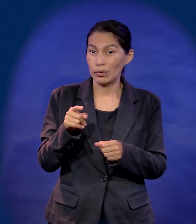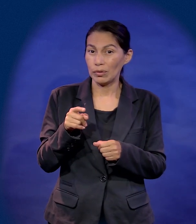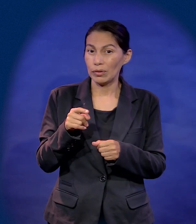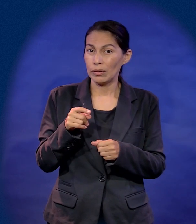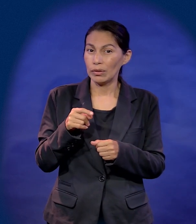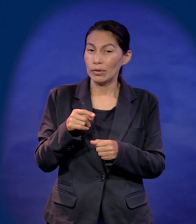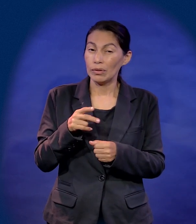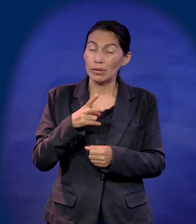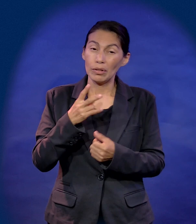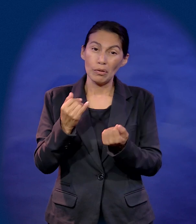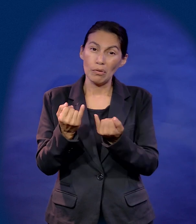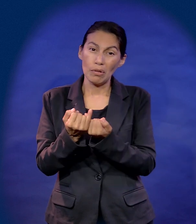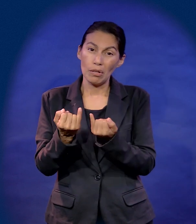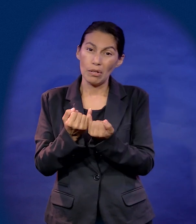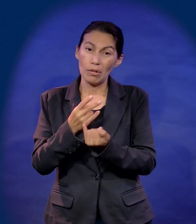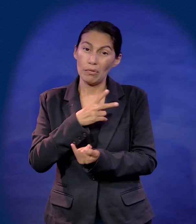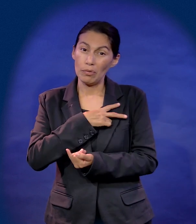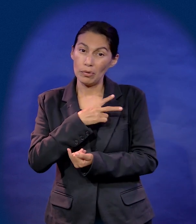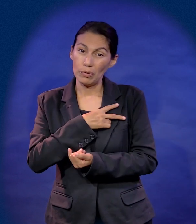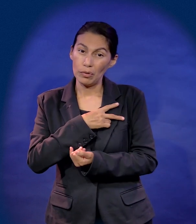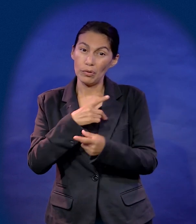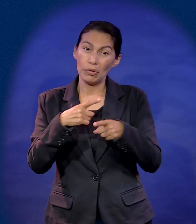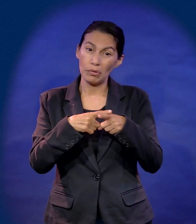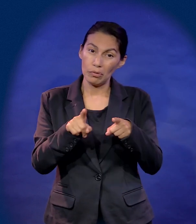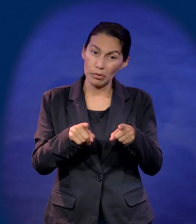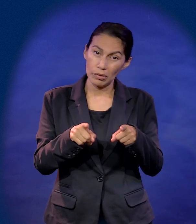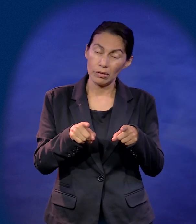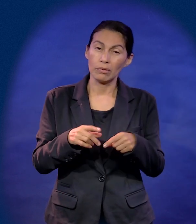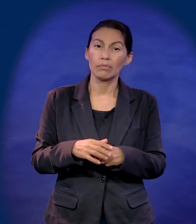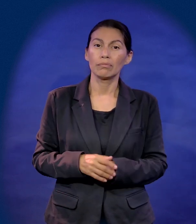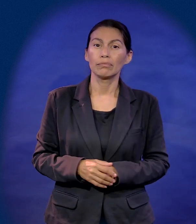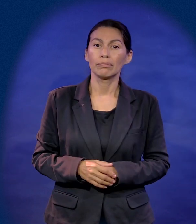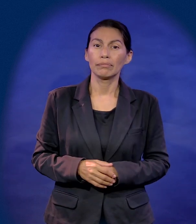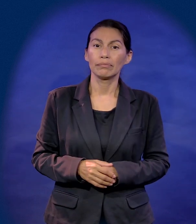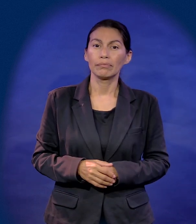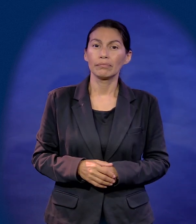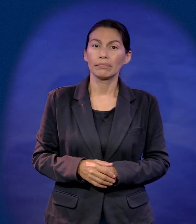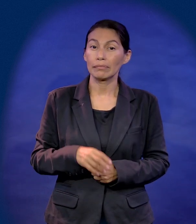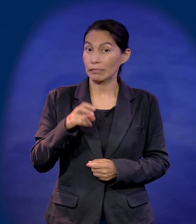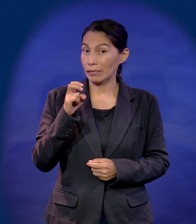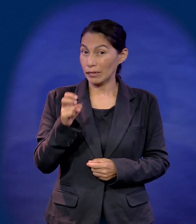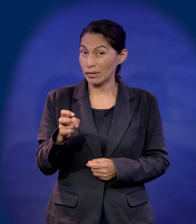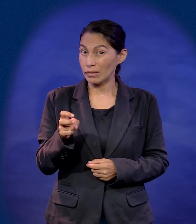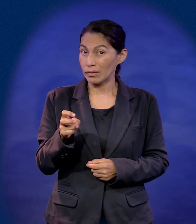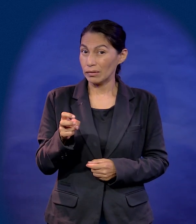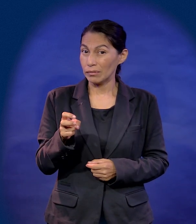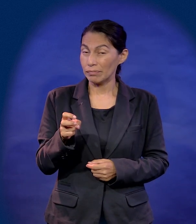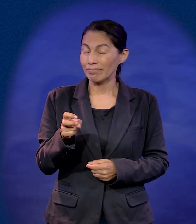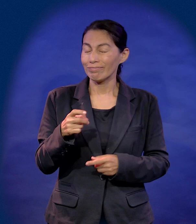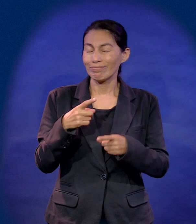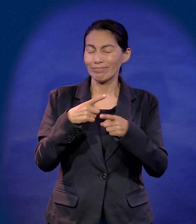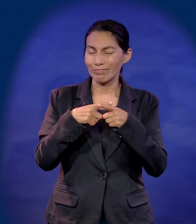normal de un novio o una novia. Tú estás sufriendo un duelo de una viuda. de un divorciado.